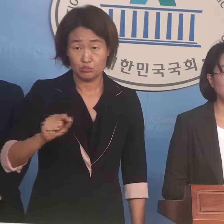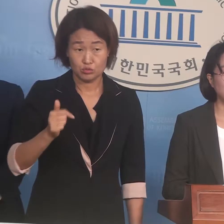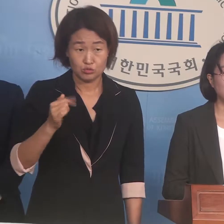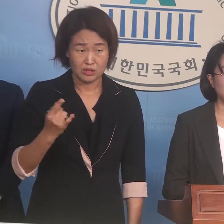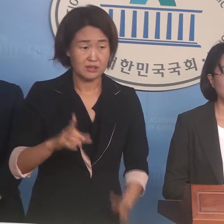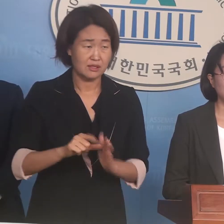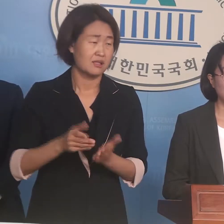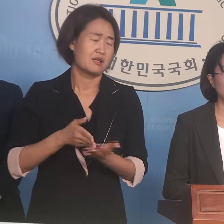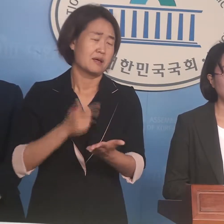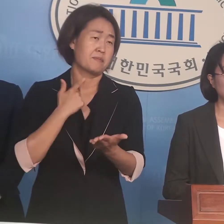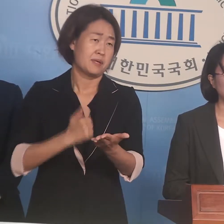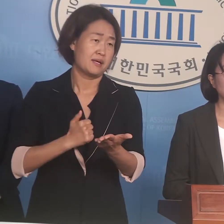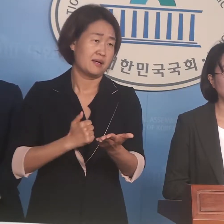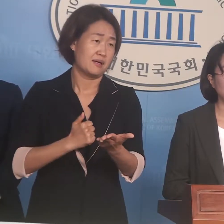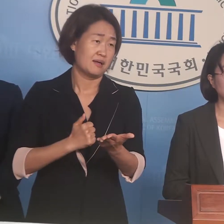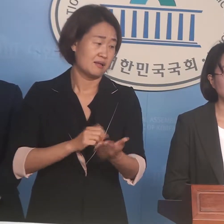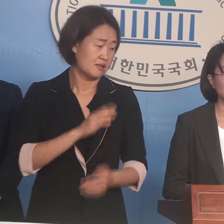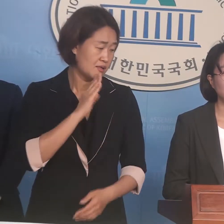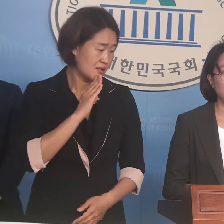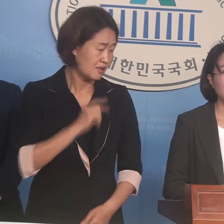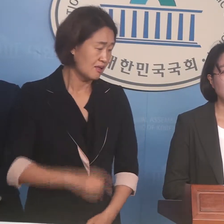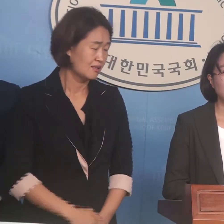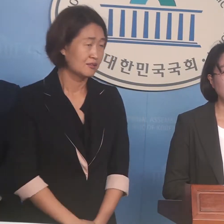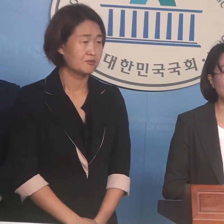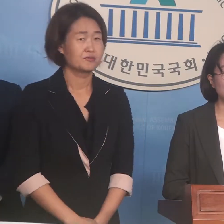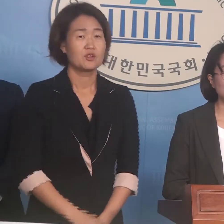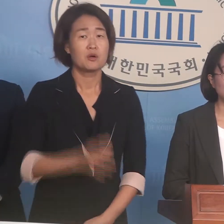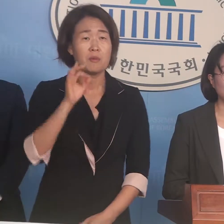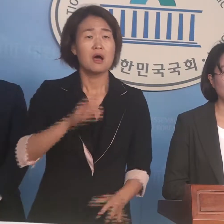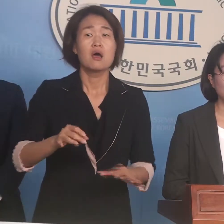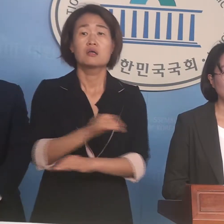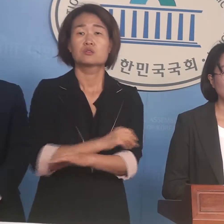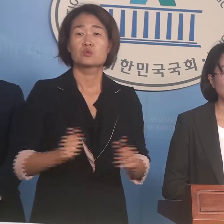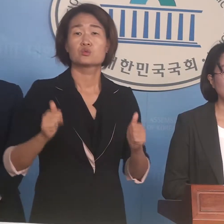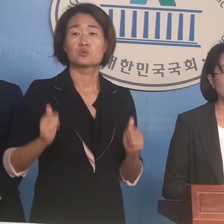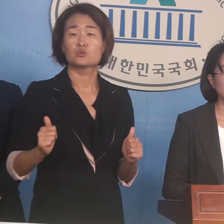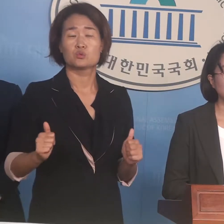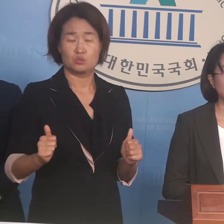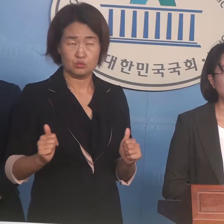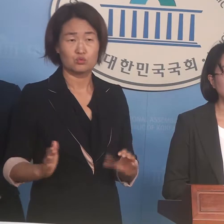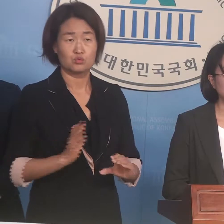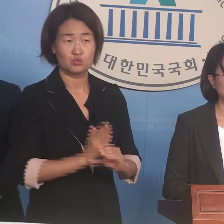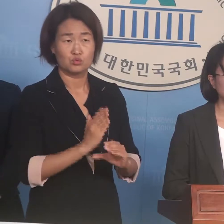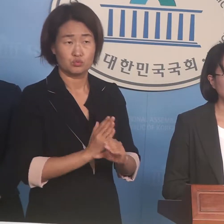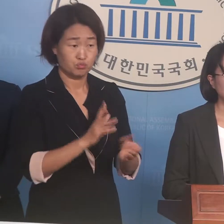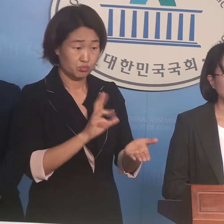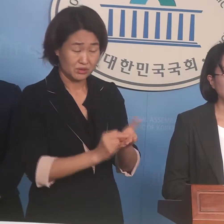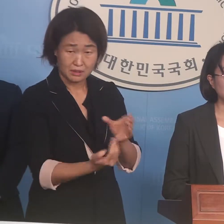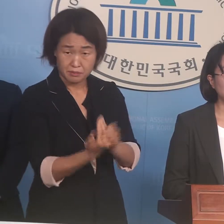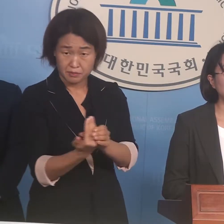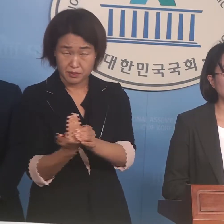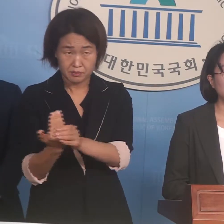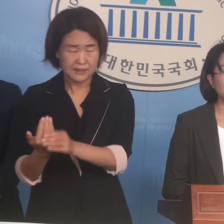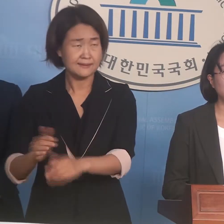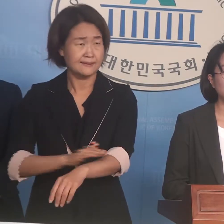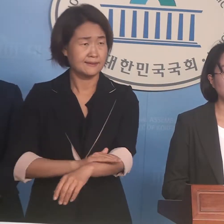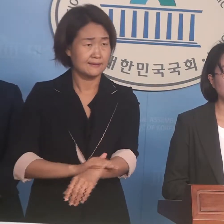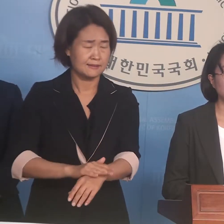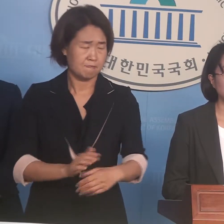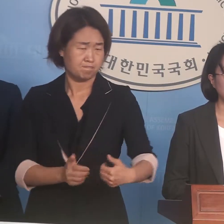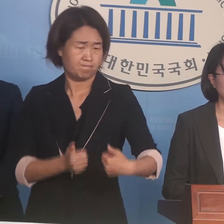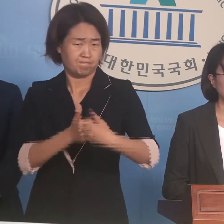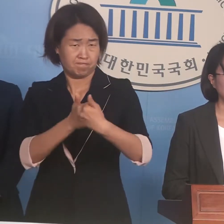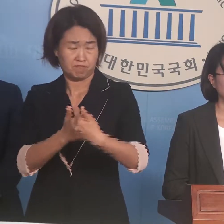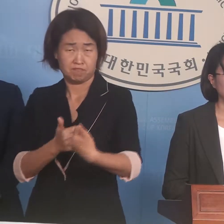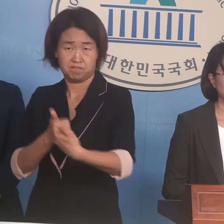김인장의 벽 앞에 무너지지 마시라. 행정소송 중인 건들을 제대로 대응을 해야